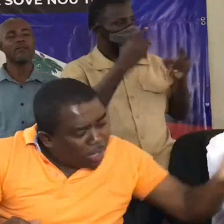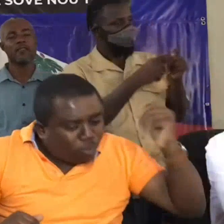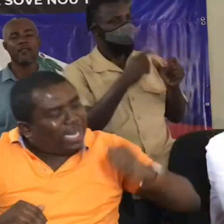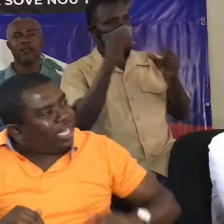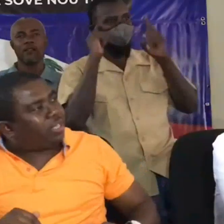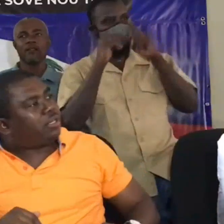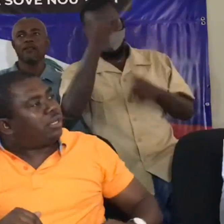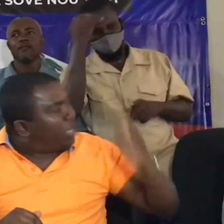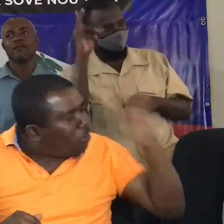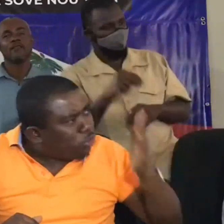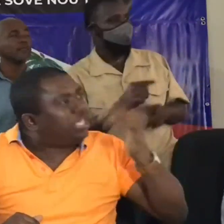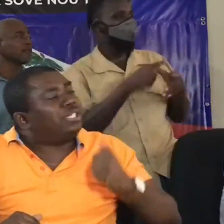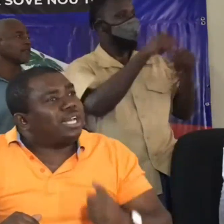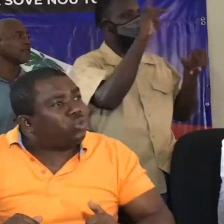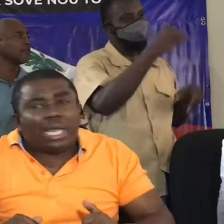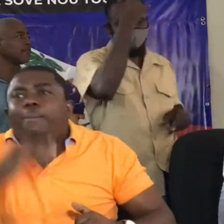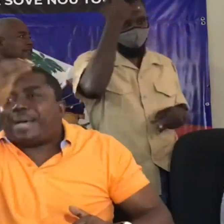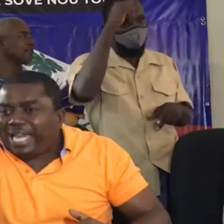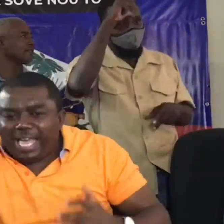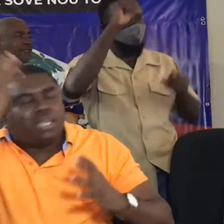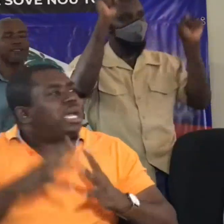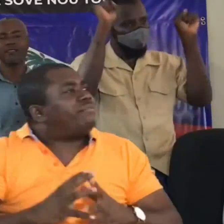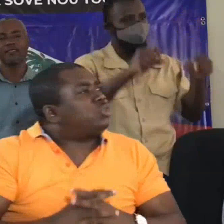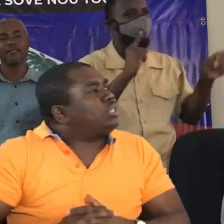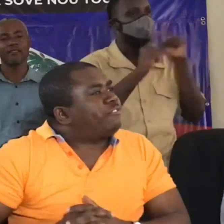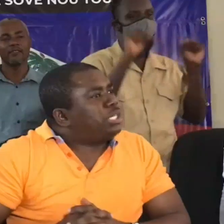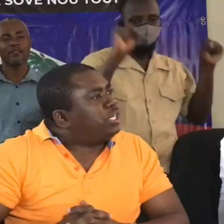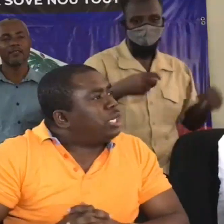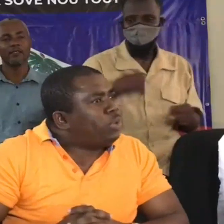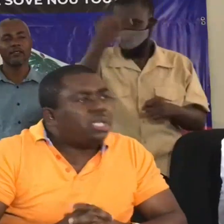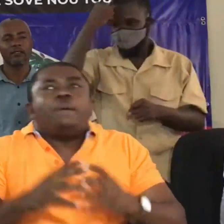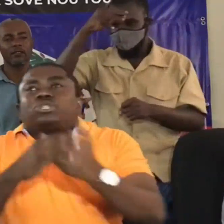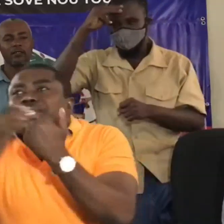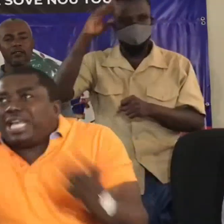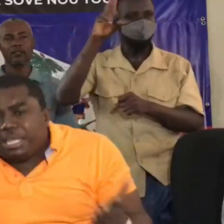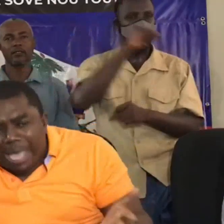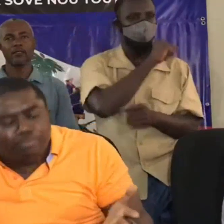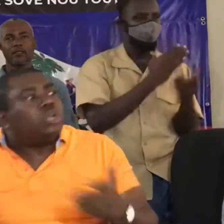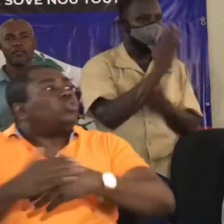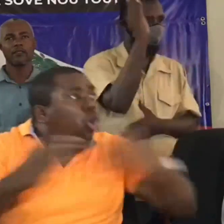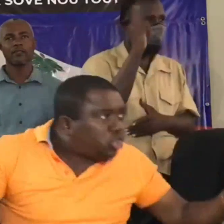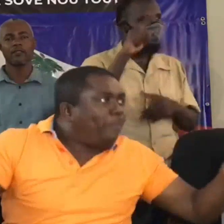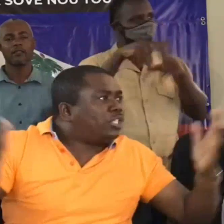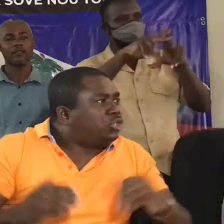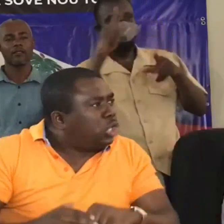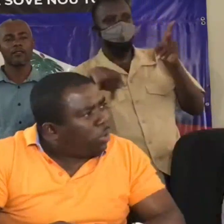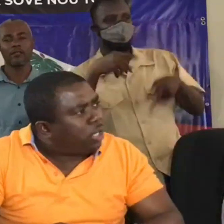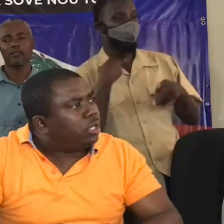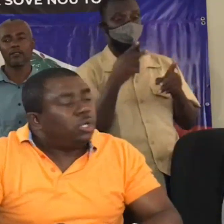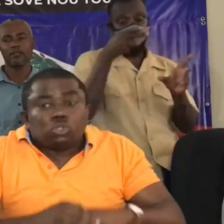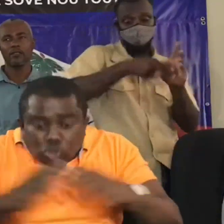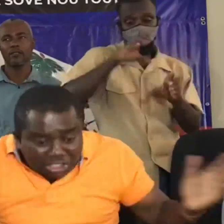Fessenjean lui pour parler. La communauté internationale parle avec Joseph Fessenjean lui, parce que c'est lui-même, toute